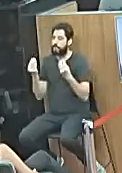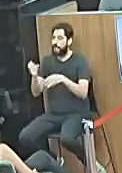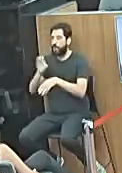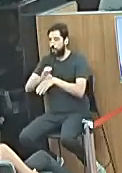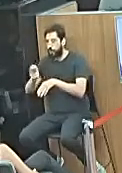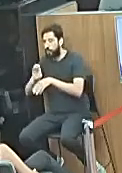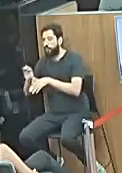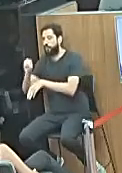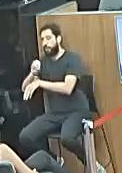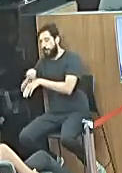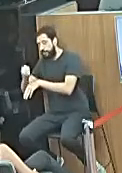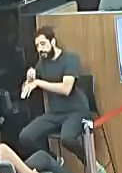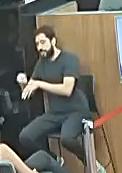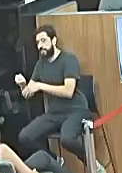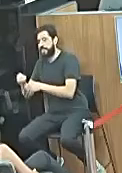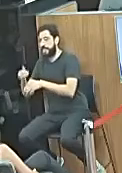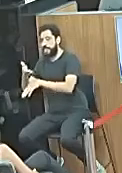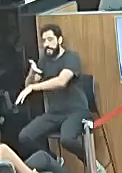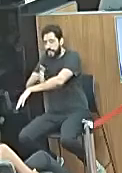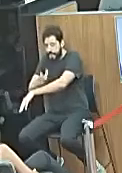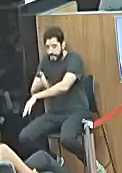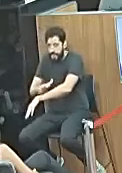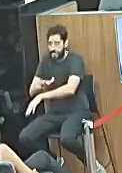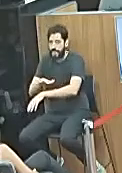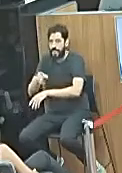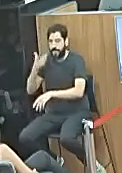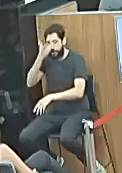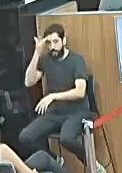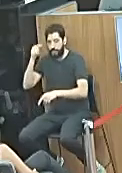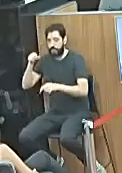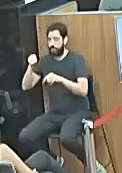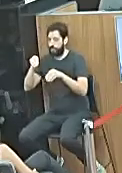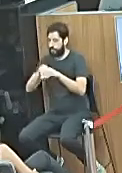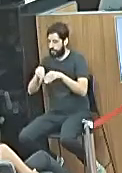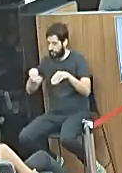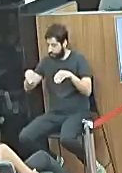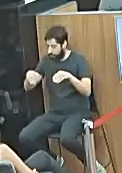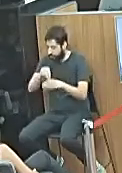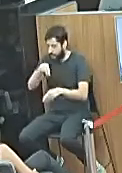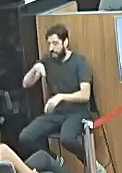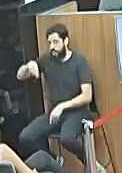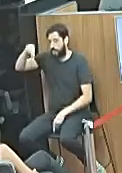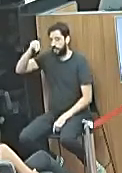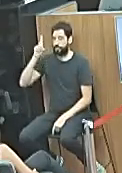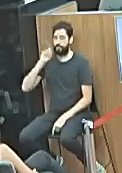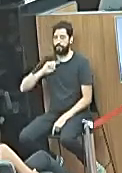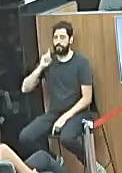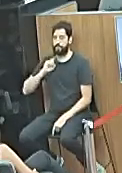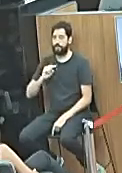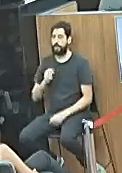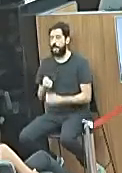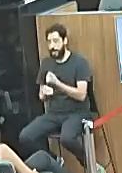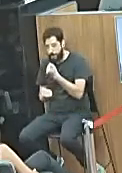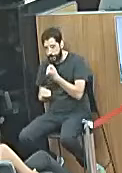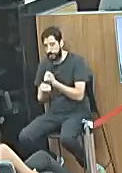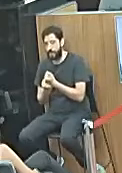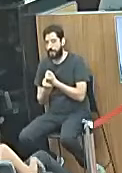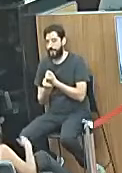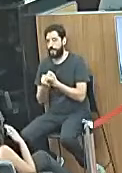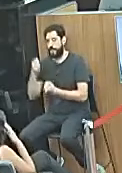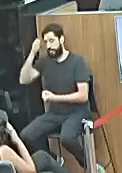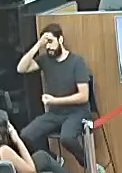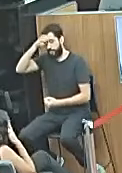aos agentes desse segmento no norte de minas gerais apoiar a prefeitura de montes claros